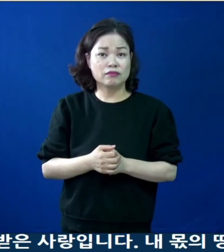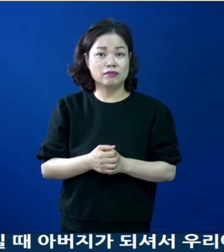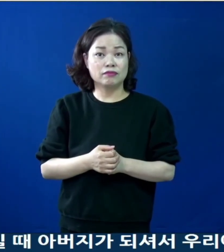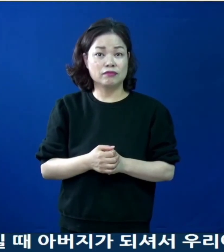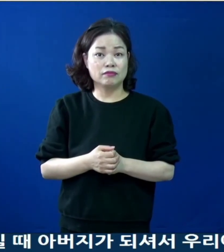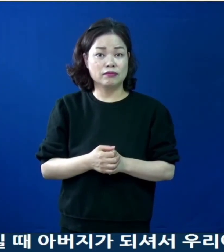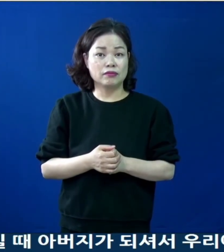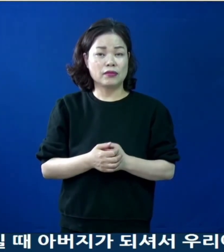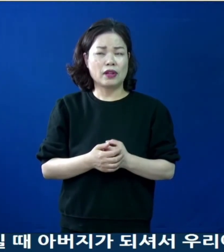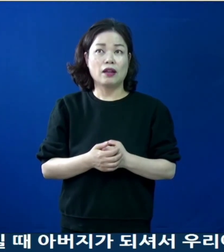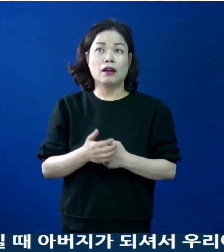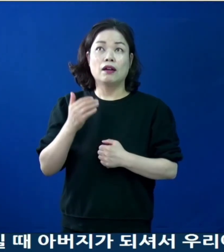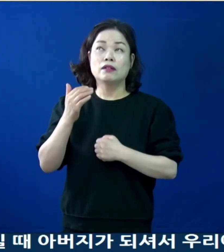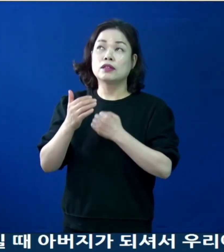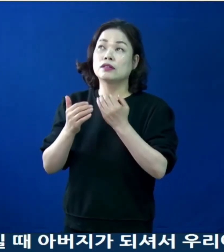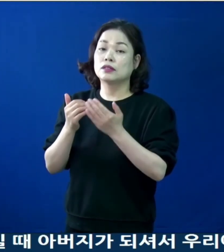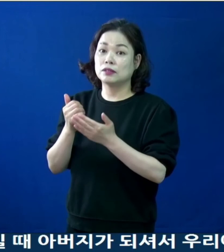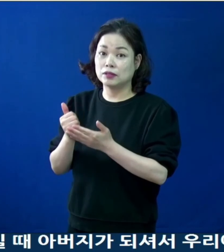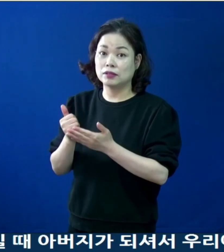네,